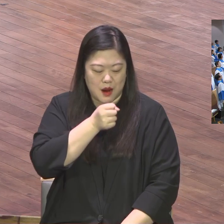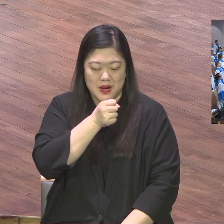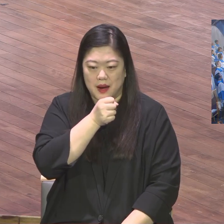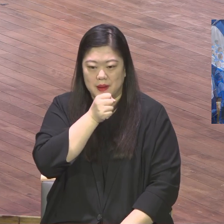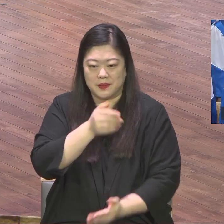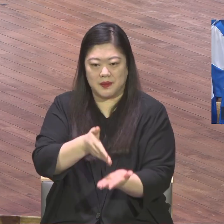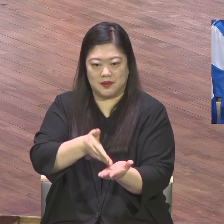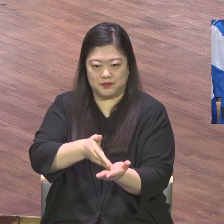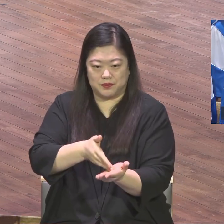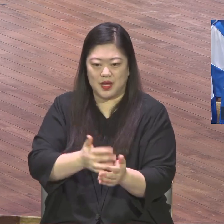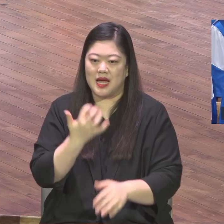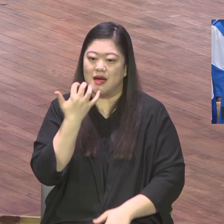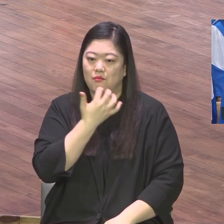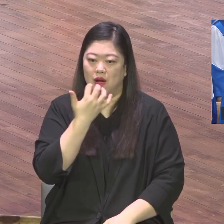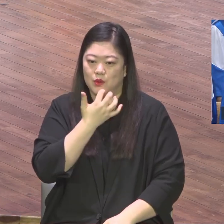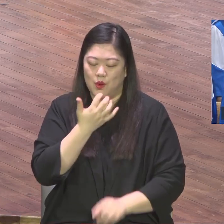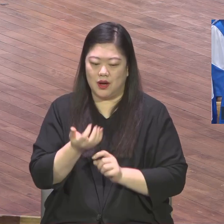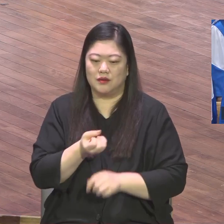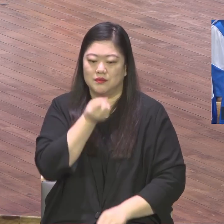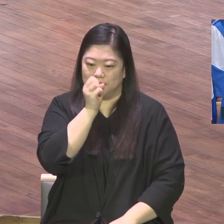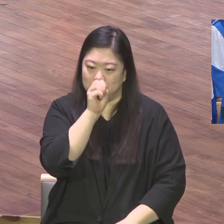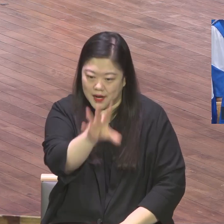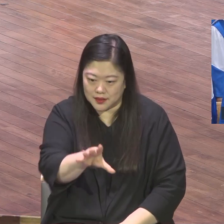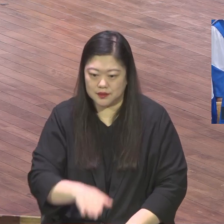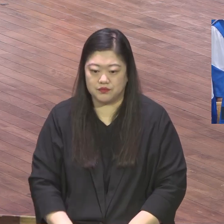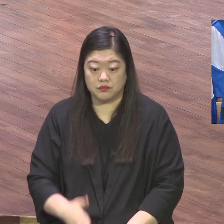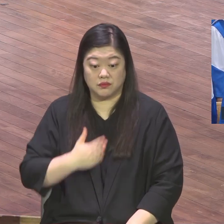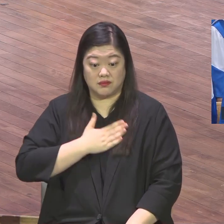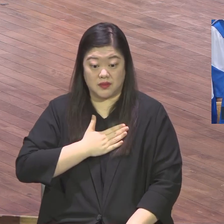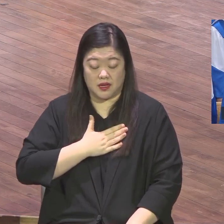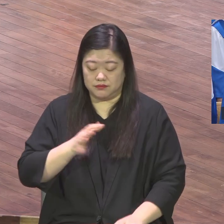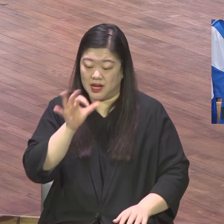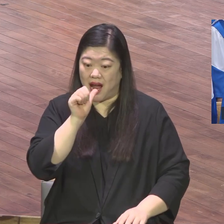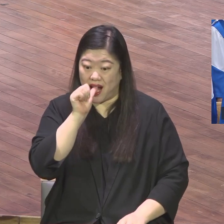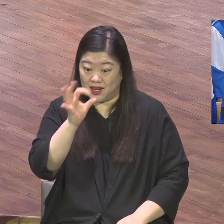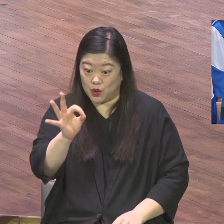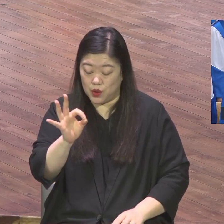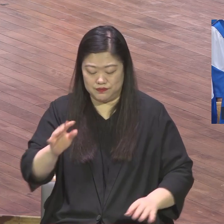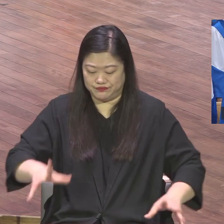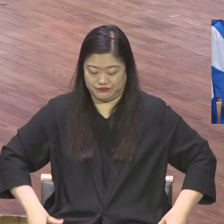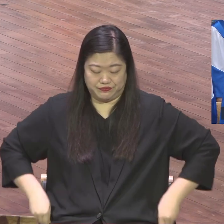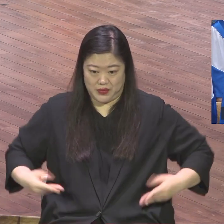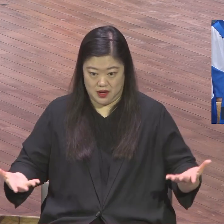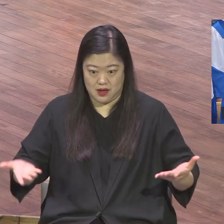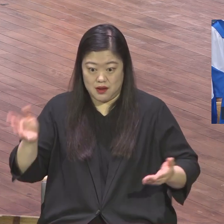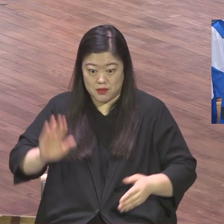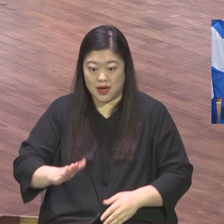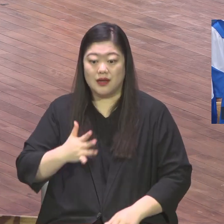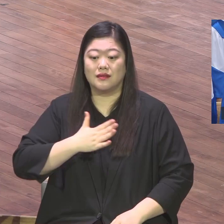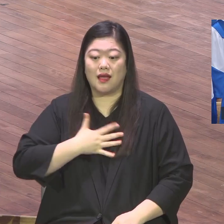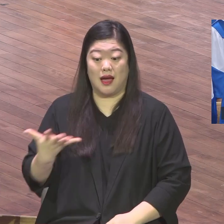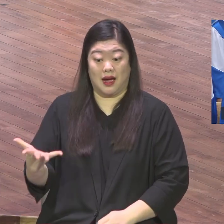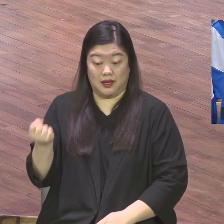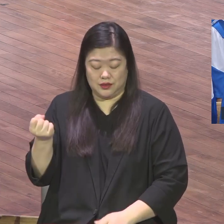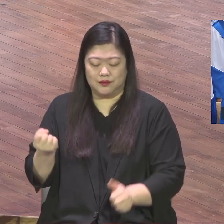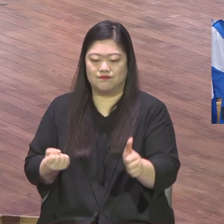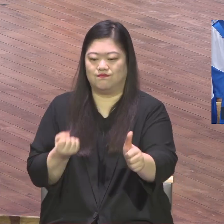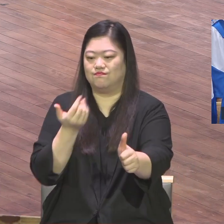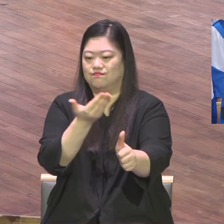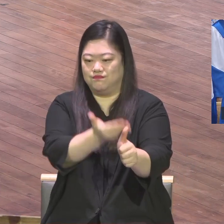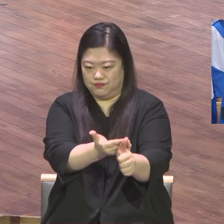베드로가 이르되 은과 금은 내게 없거니와 내게 있는 이것을 내게 주노니